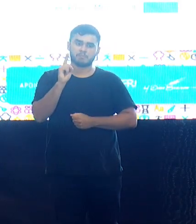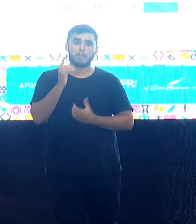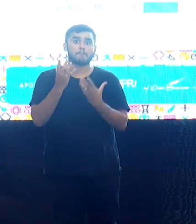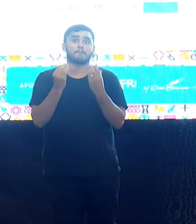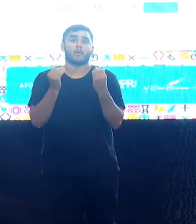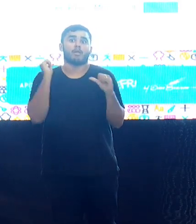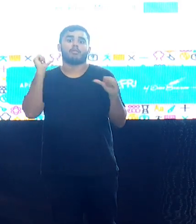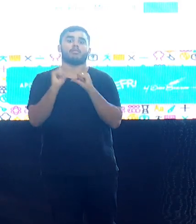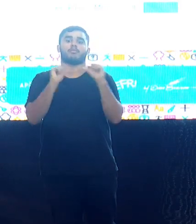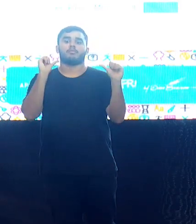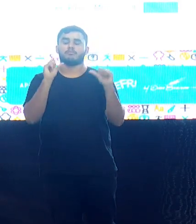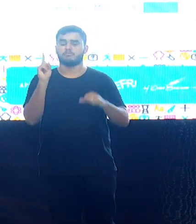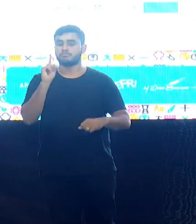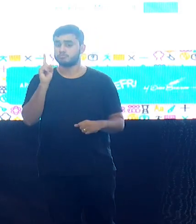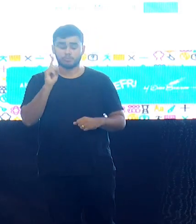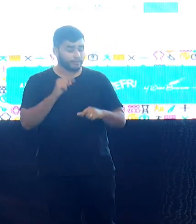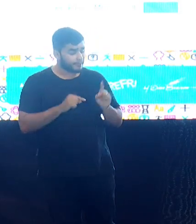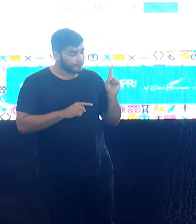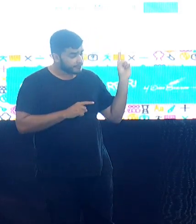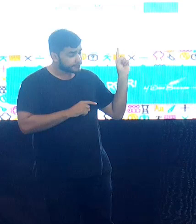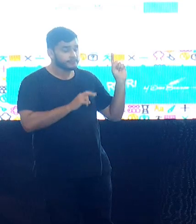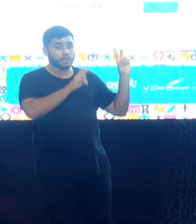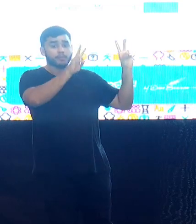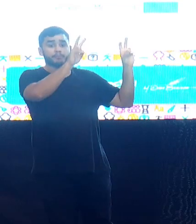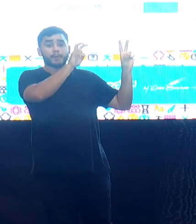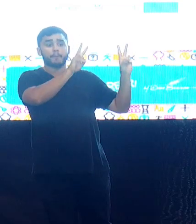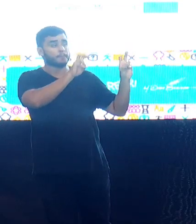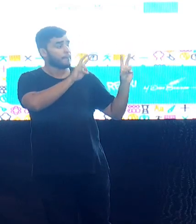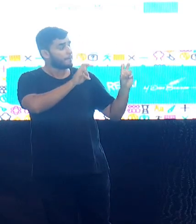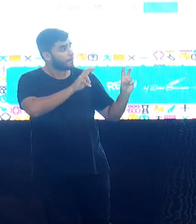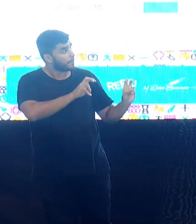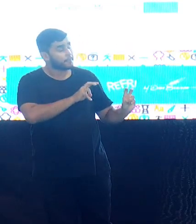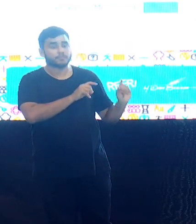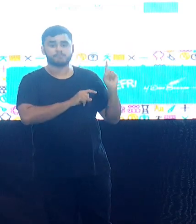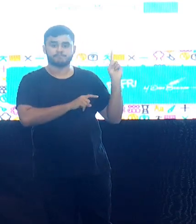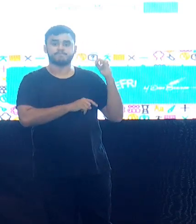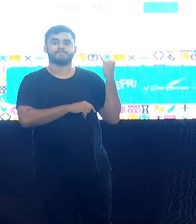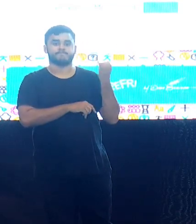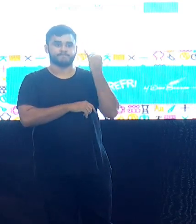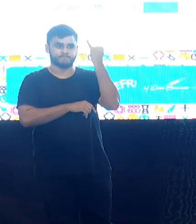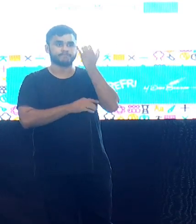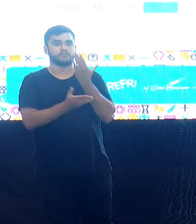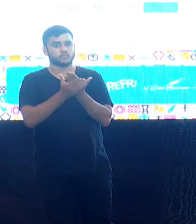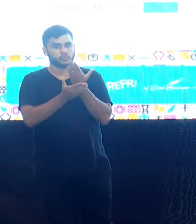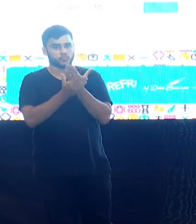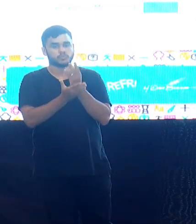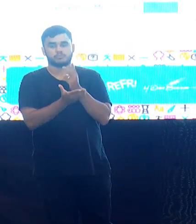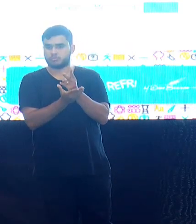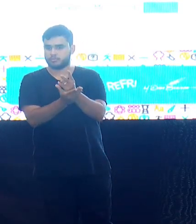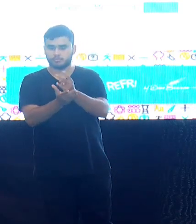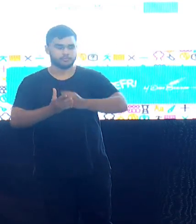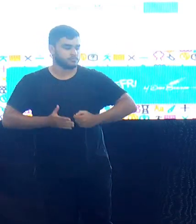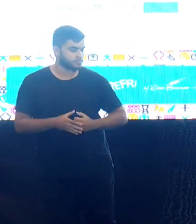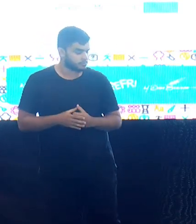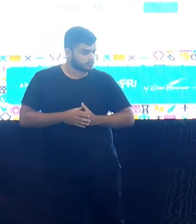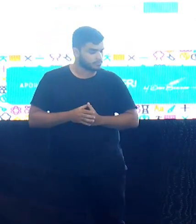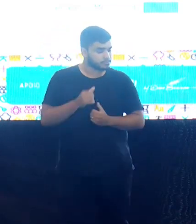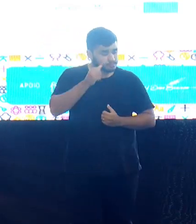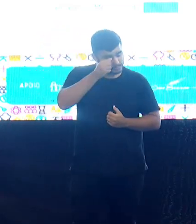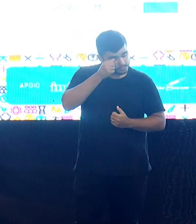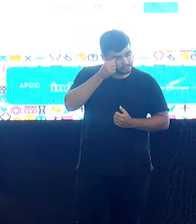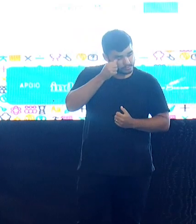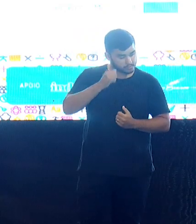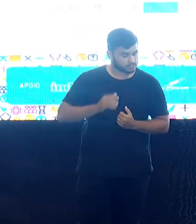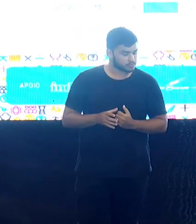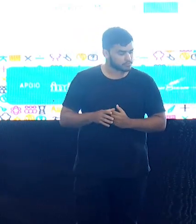passados. Assuntos como esse são assuntos importantes, então a gente não pode deixar de estudar. Então coloca aí na tua lista